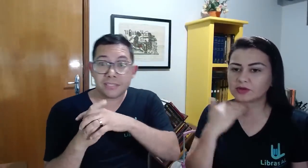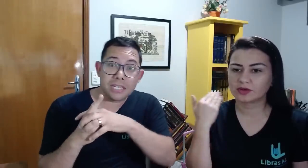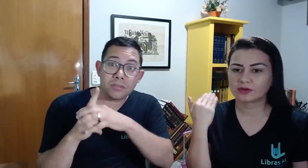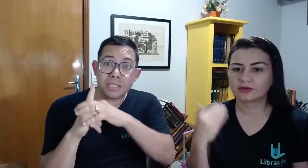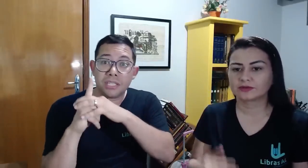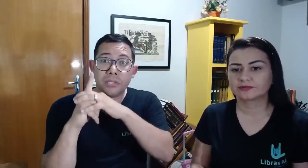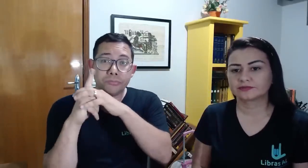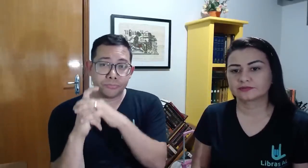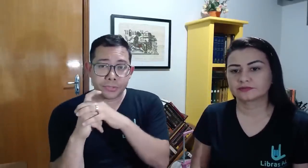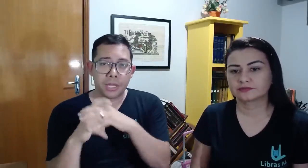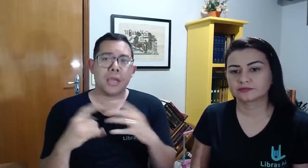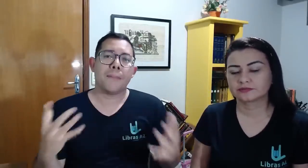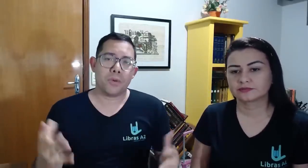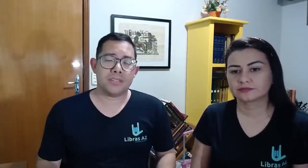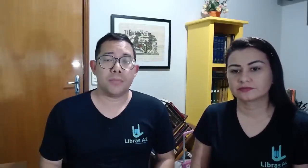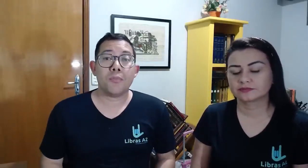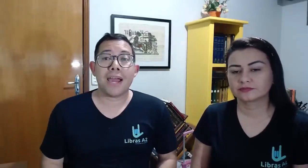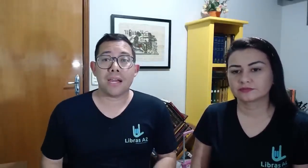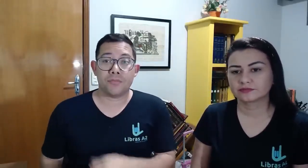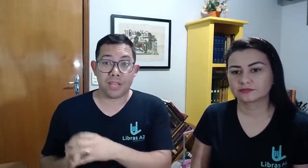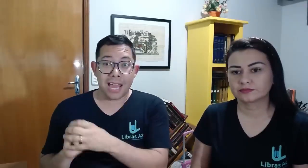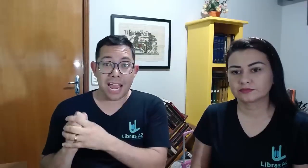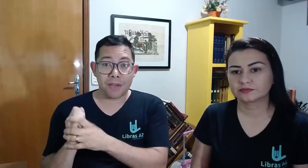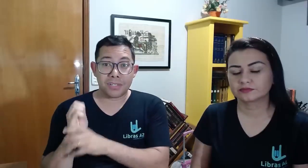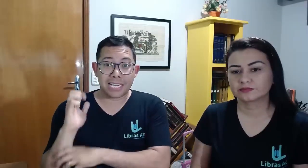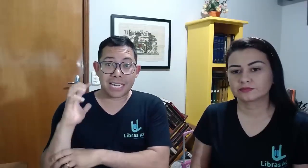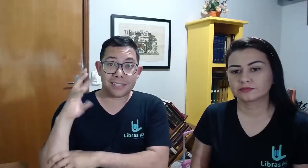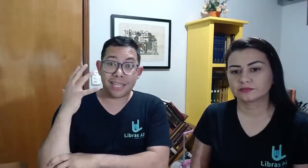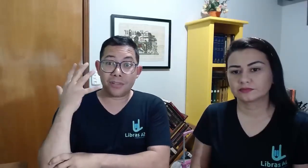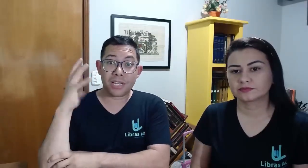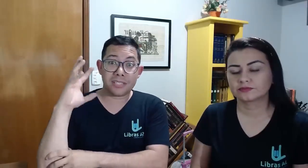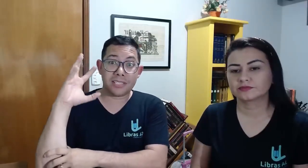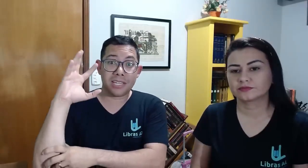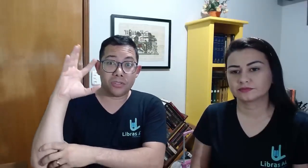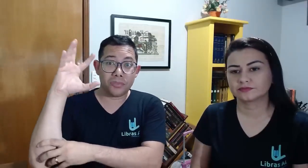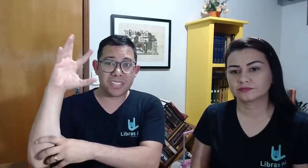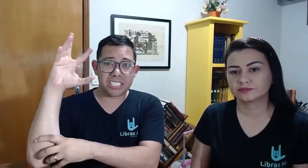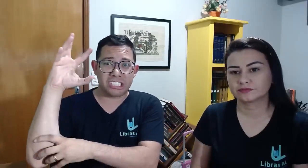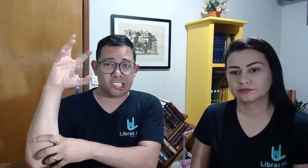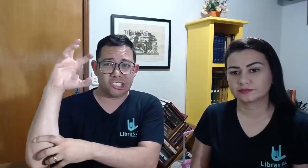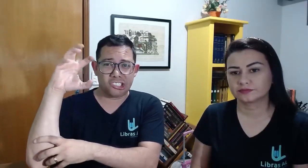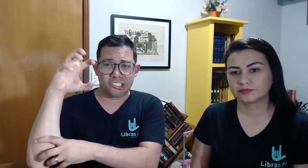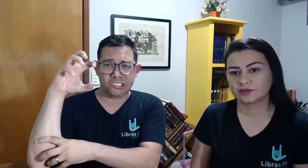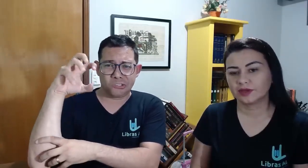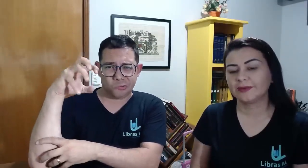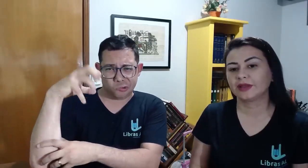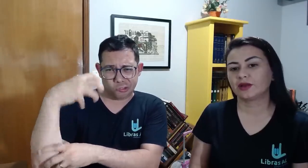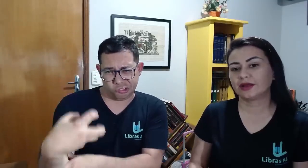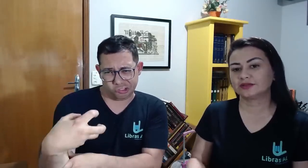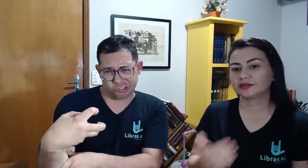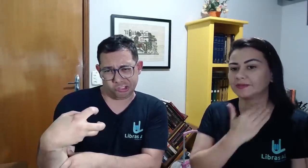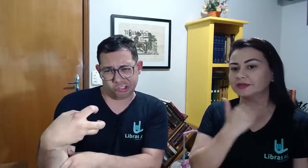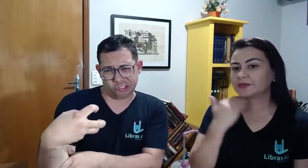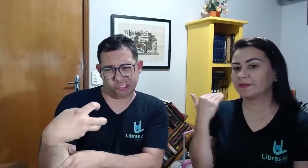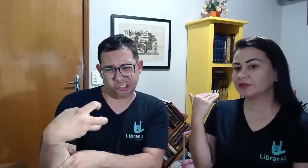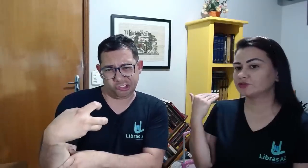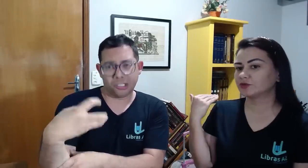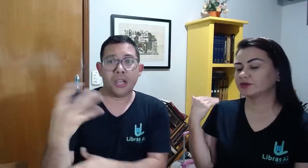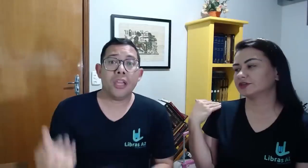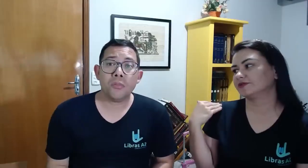nascendo. Por exemplo, uma árvore. A árvore tá crescendo. Se eu fizer assim, ó. Esse aqui é mais para pessoa, né? Eu